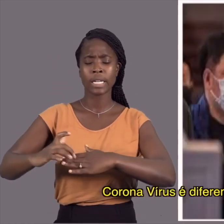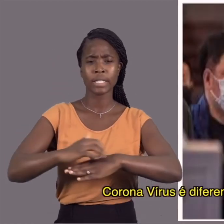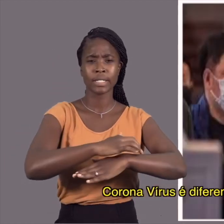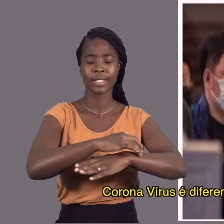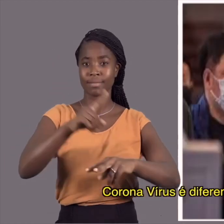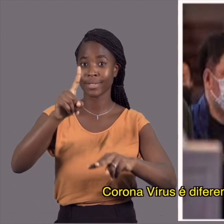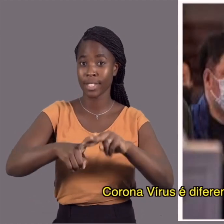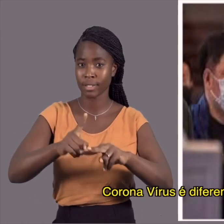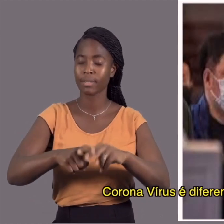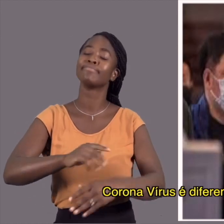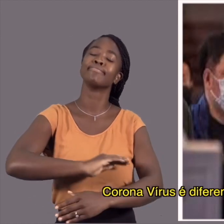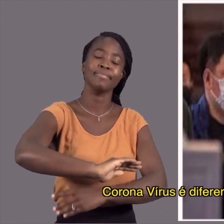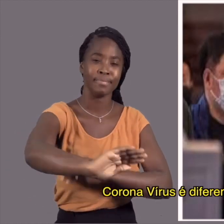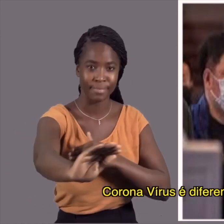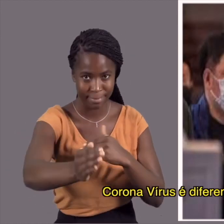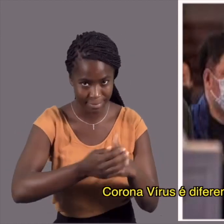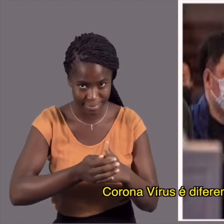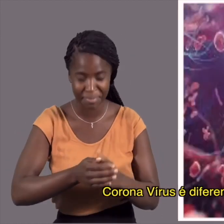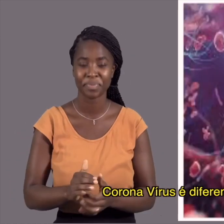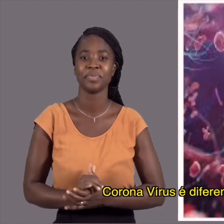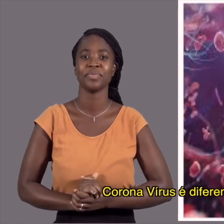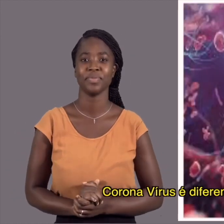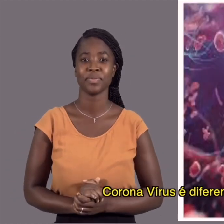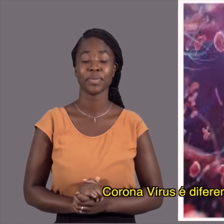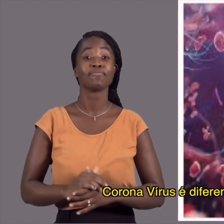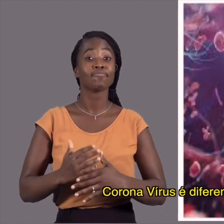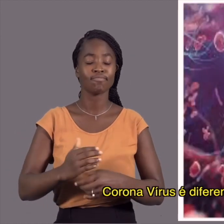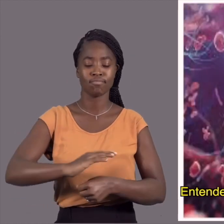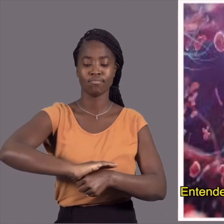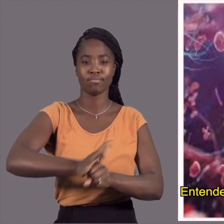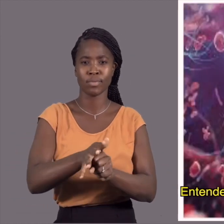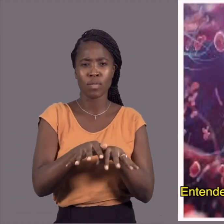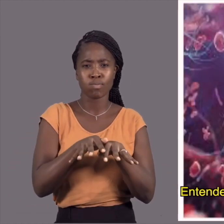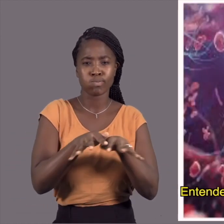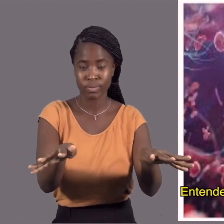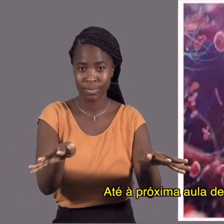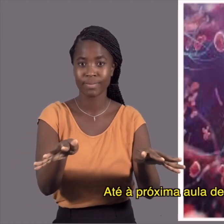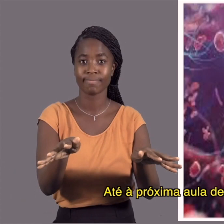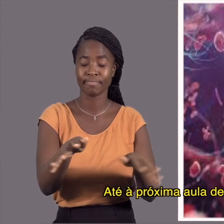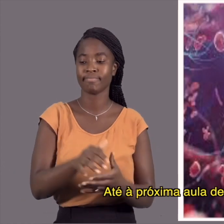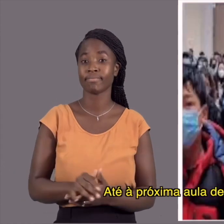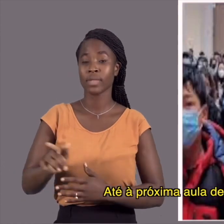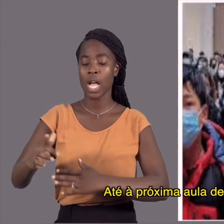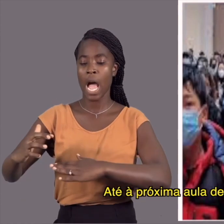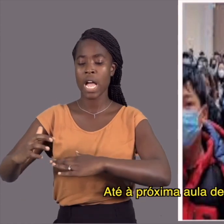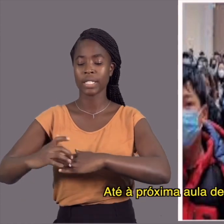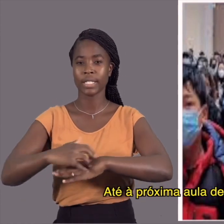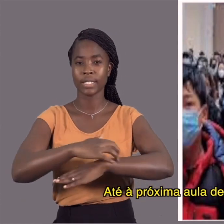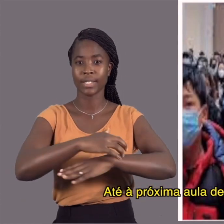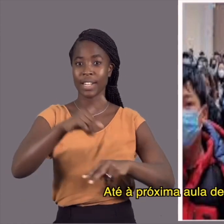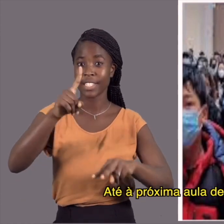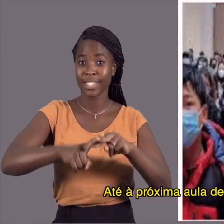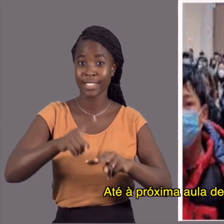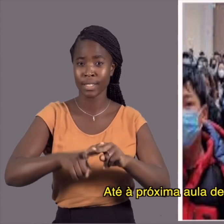Coronavírus é diferente de HIV-SIDA, entendeu? Até a próxima